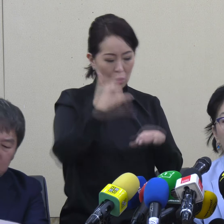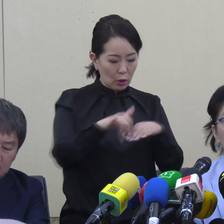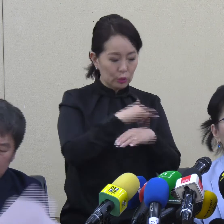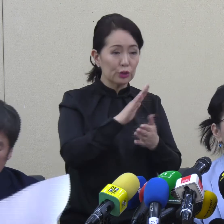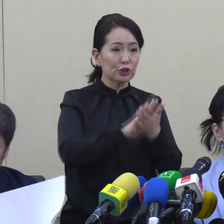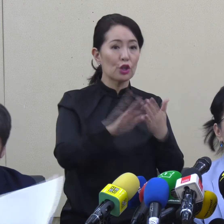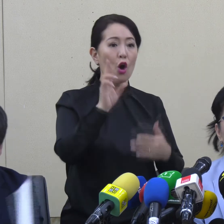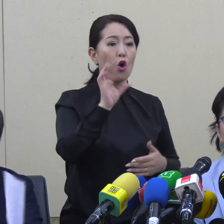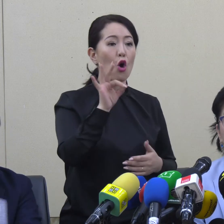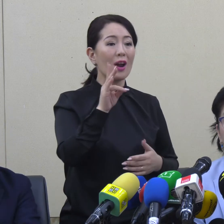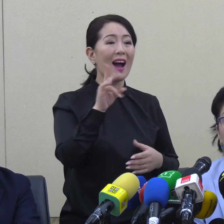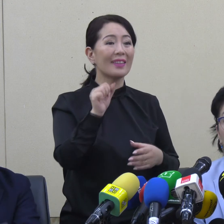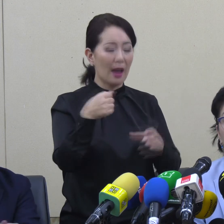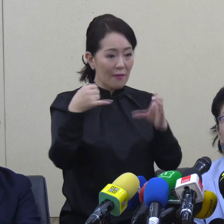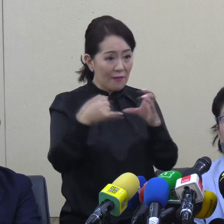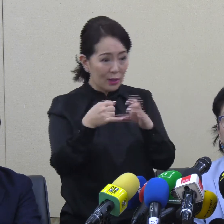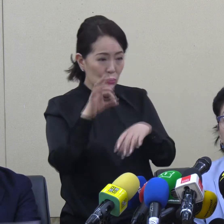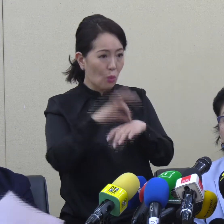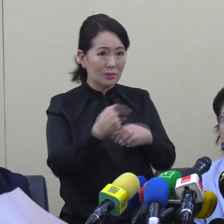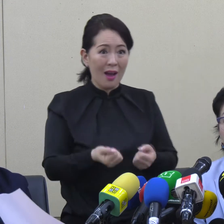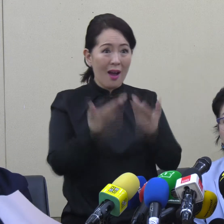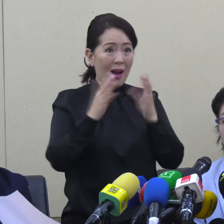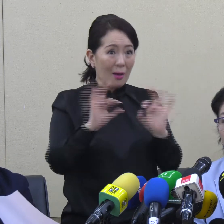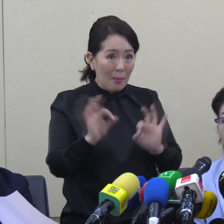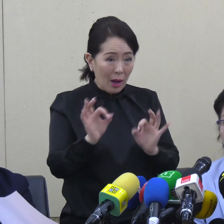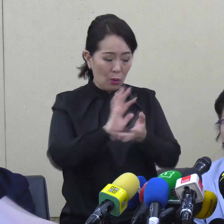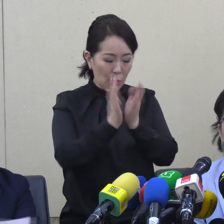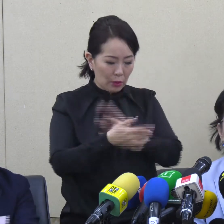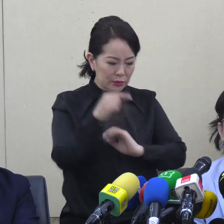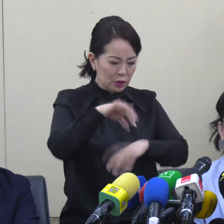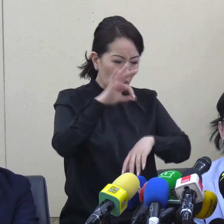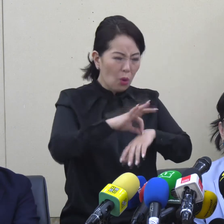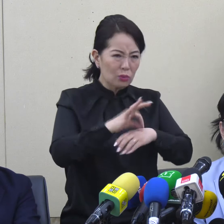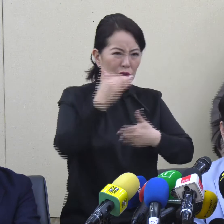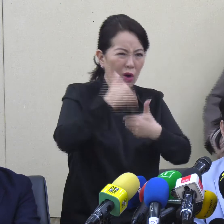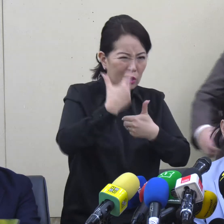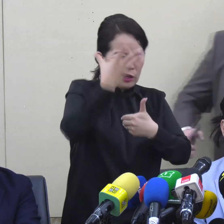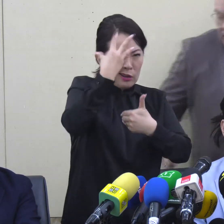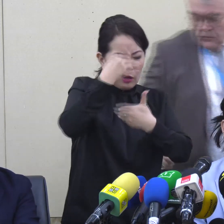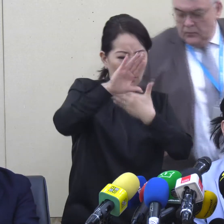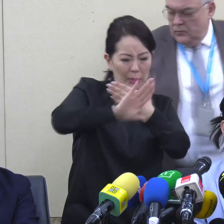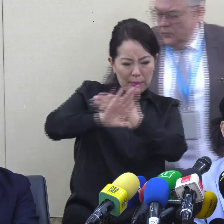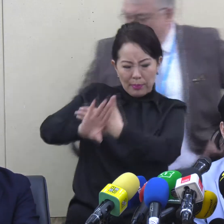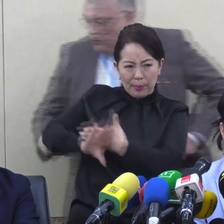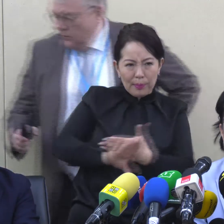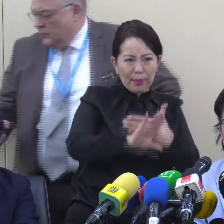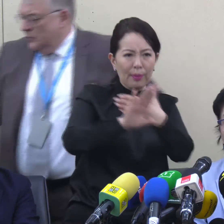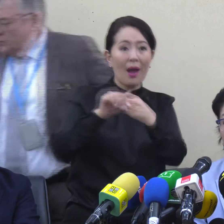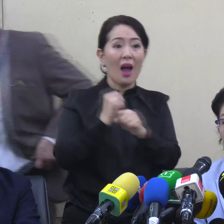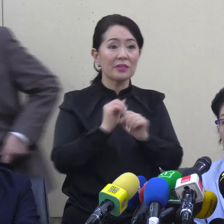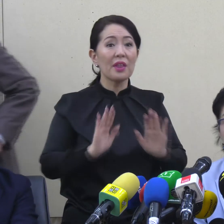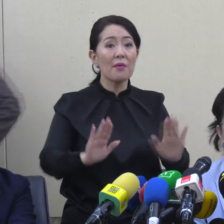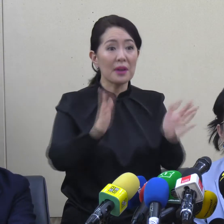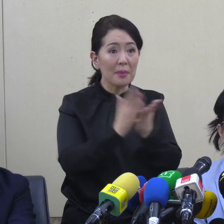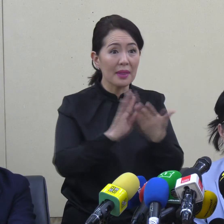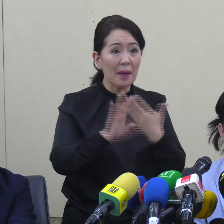шин коронавирусын халдвар бүртгэдэг байгаа. Гэхдээ бид нар энэ халдварыг одоо орхоос урьдчилан сэргийлэх бүх арга хэмжээг авч байгаа. За энэнд бол үндсэн 3 одоо